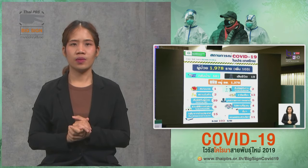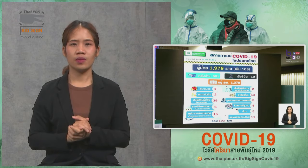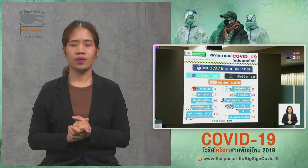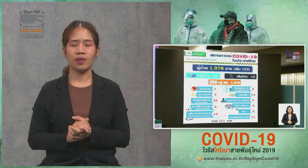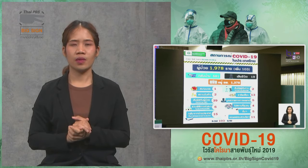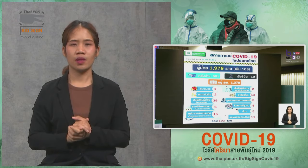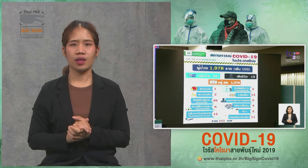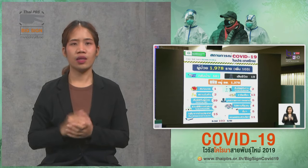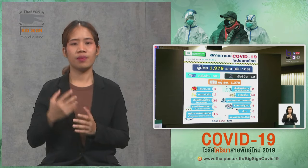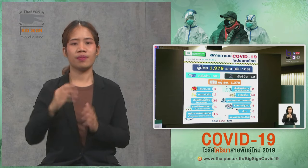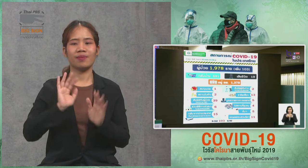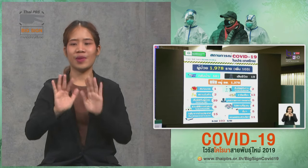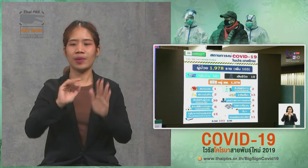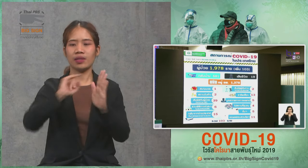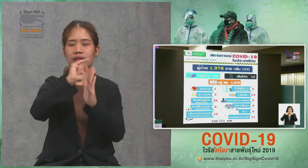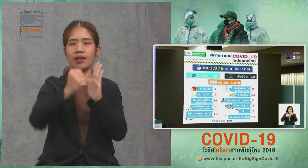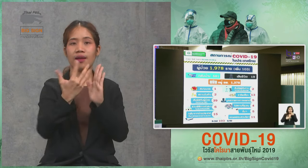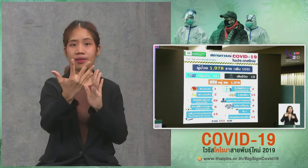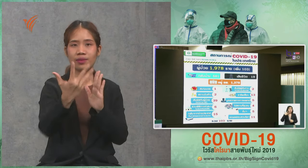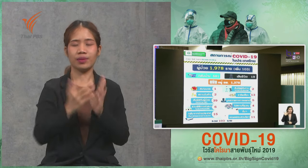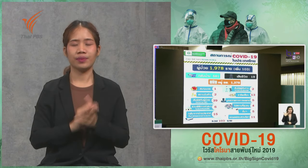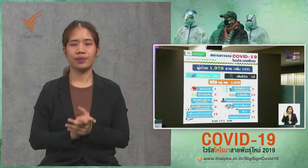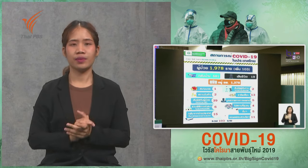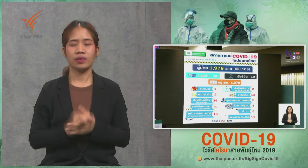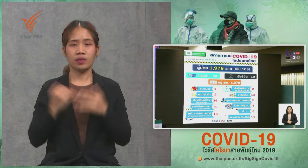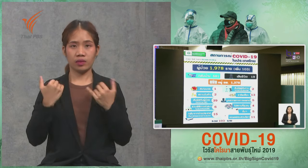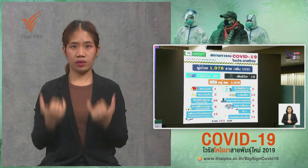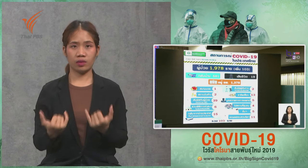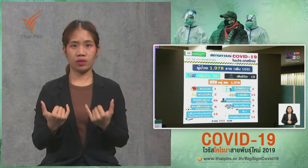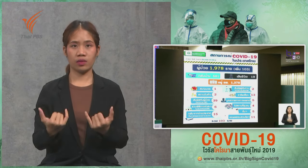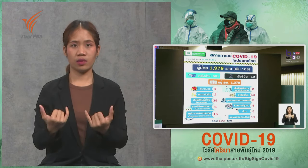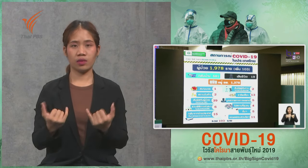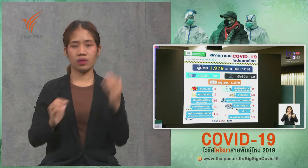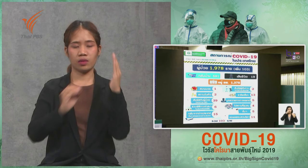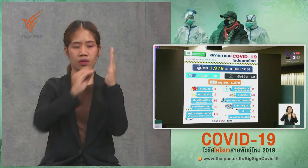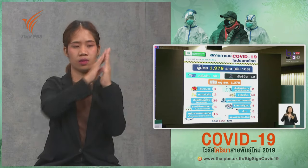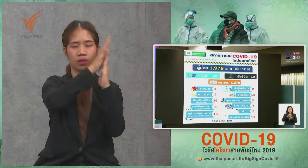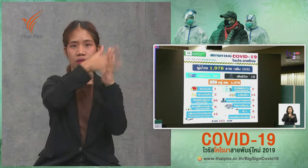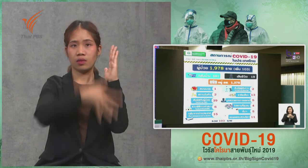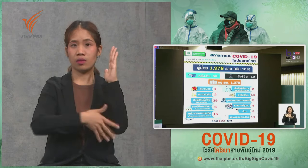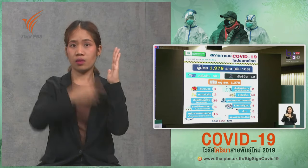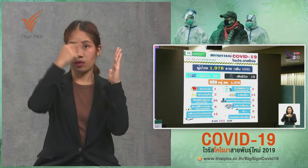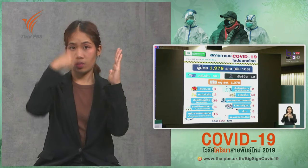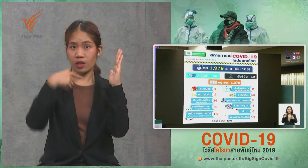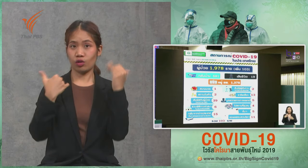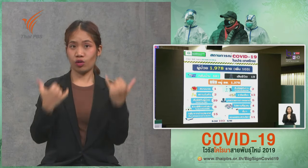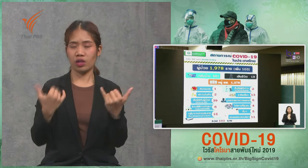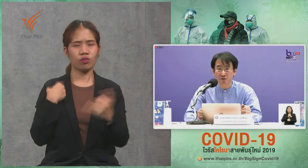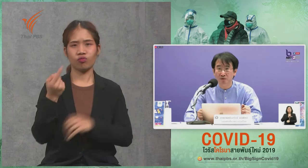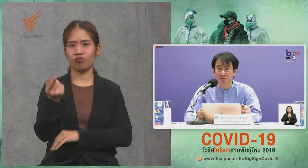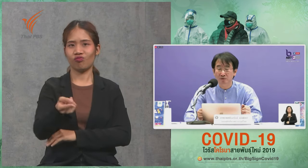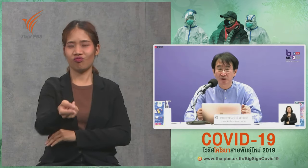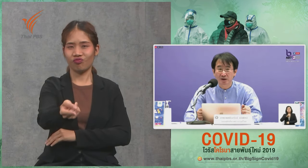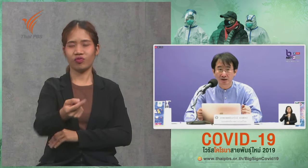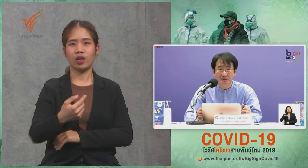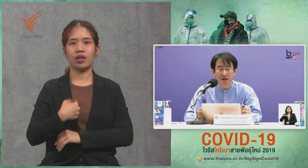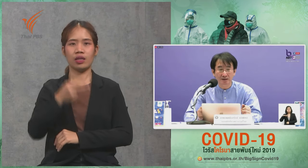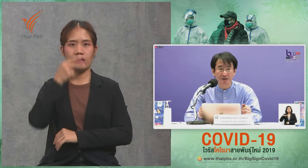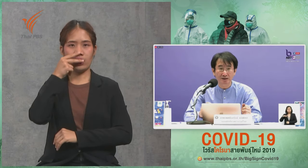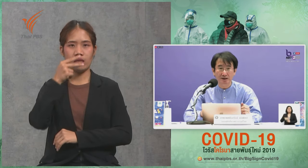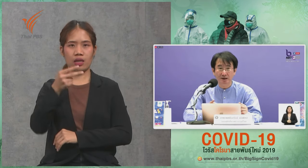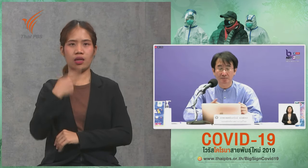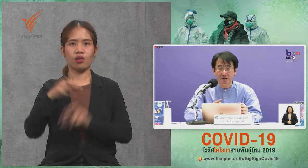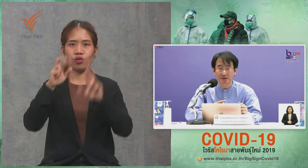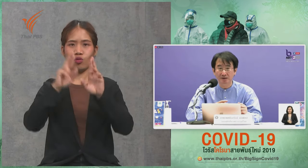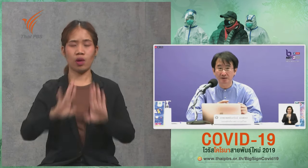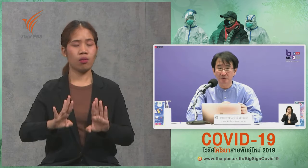อีก5จังหวัดนะครับตอนนี้สถานการณ์ของประเทศเนี่ยยังค่อนข้างคงที่นะครับอาจจะโชว์ลักษณะ